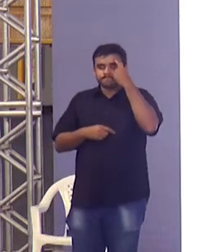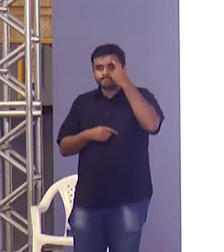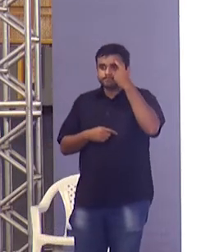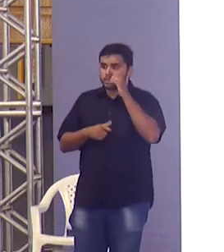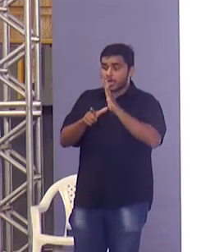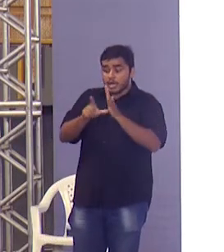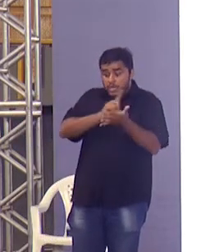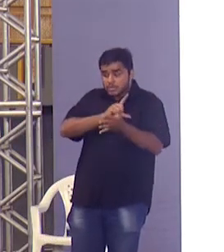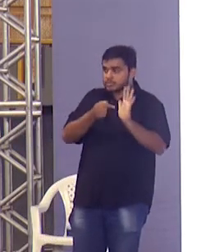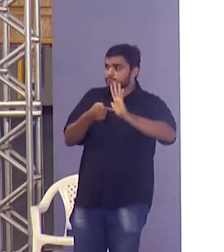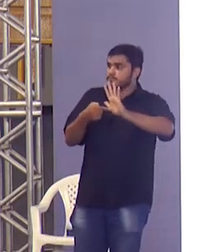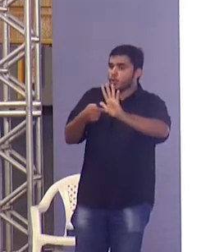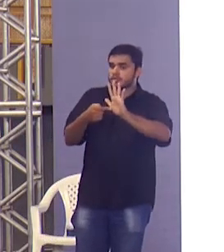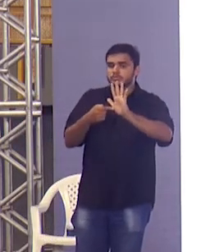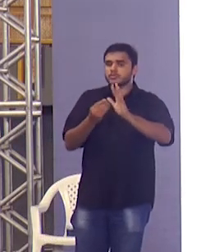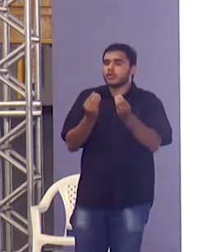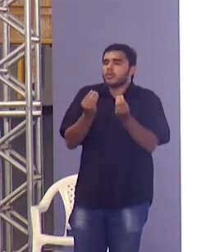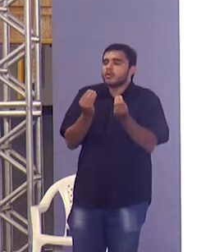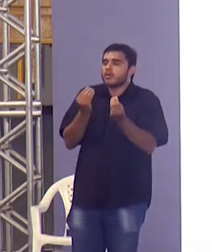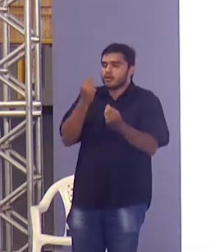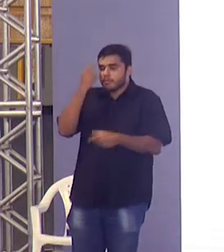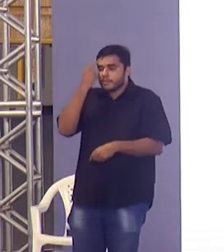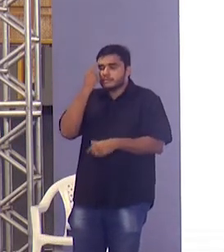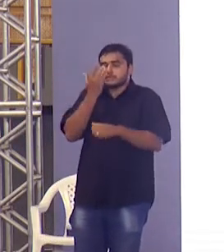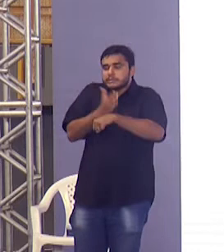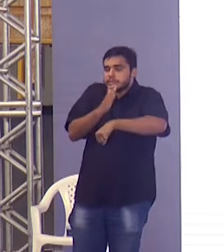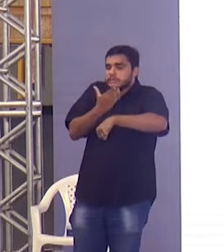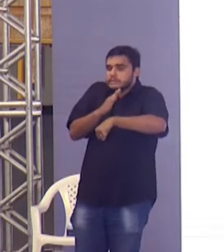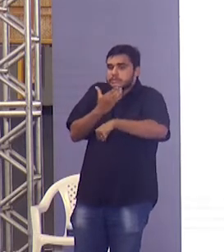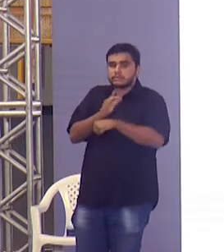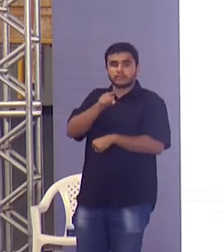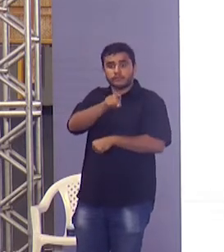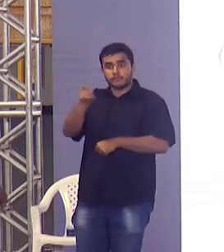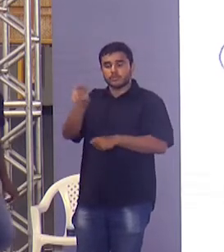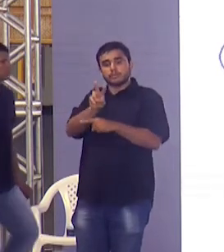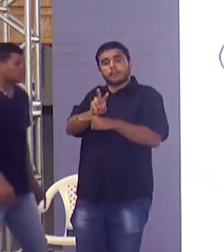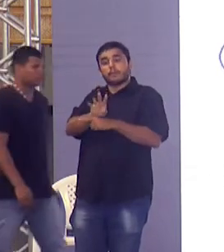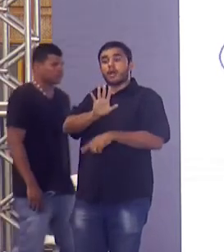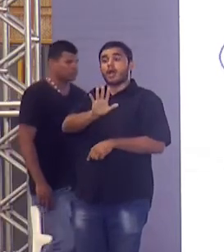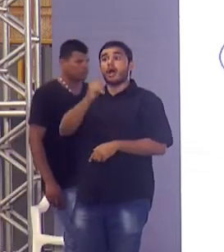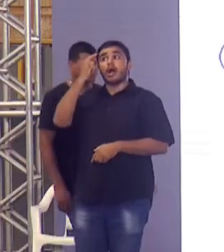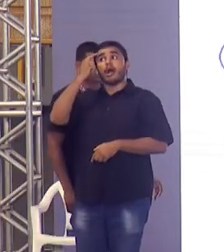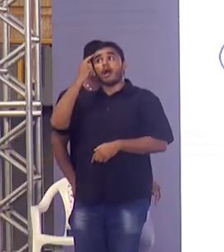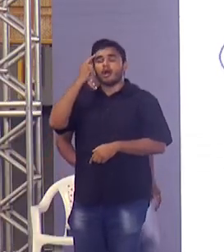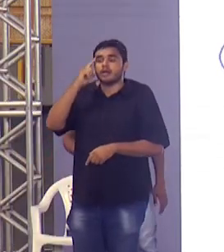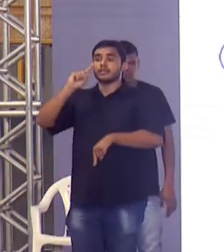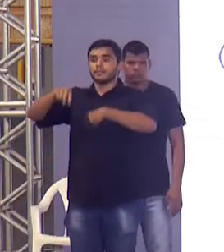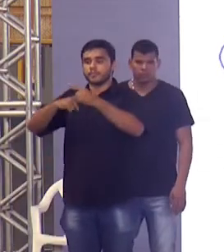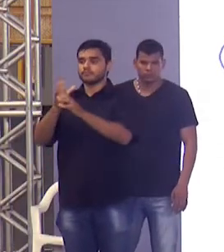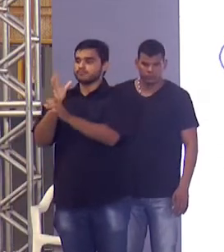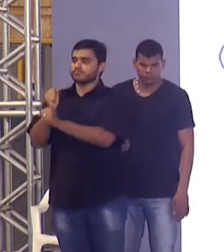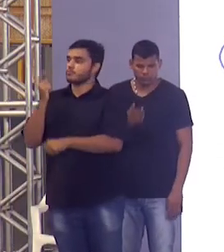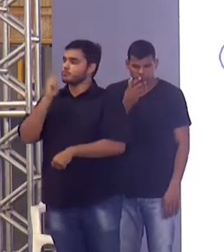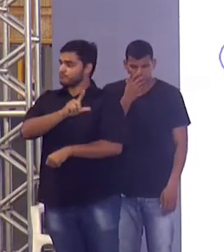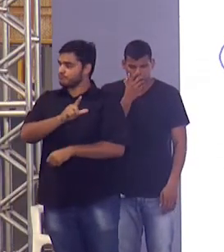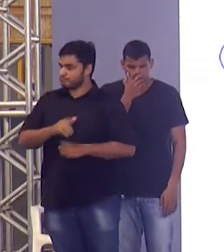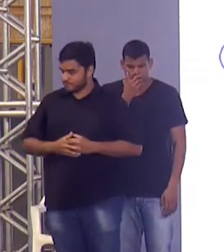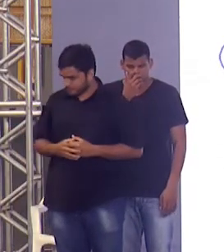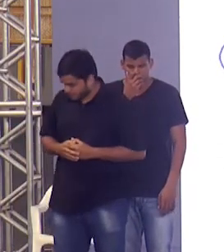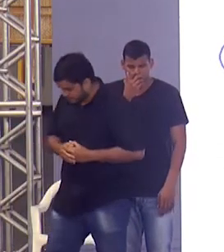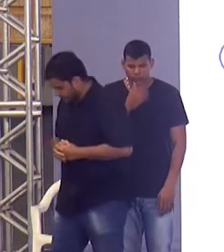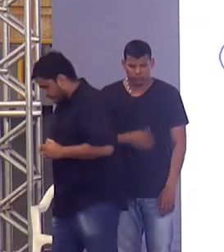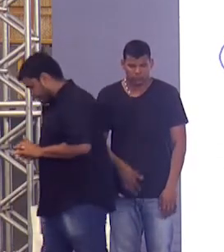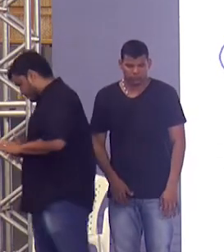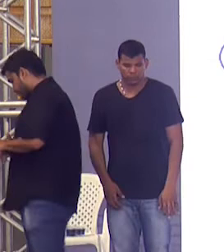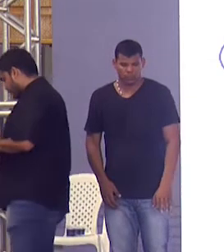dando exemplos que você consegue resolver o problema. Então, bora começar, ó. A primeira bolinha, ela já tem